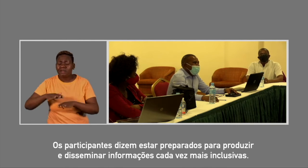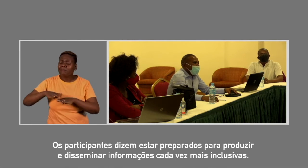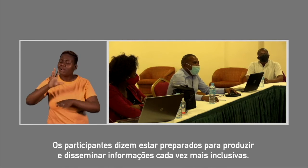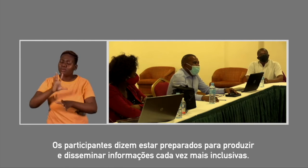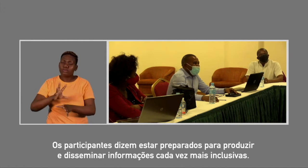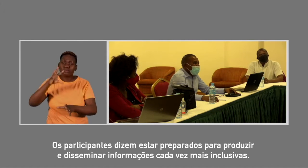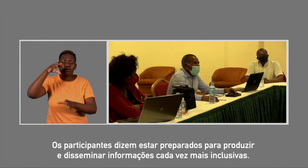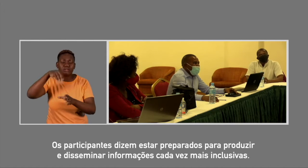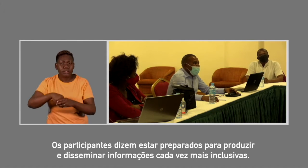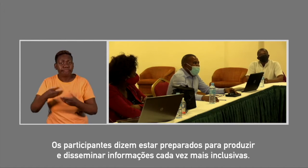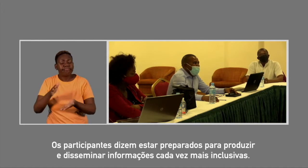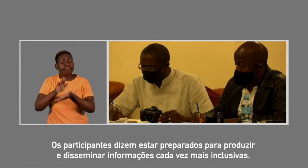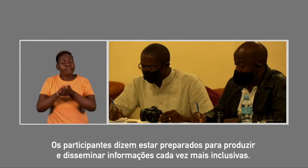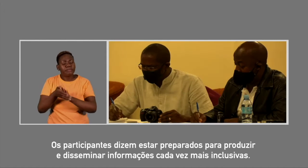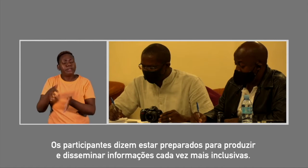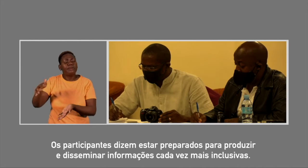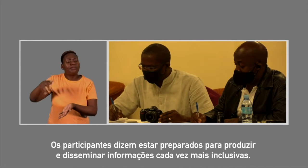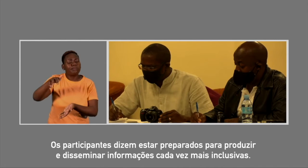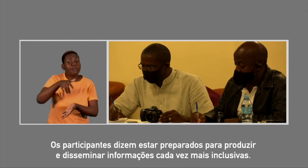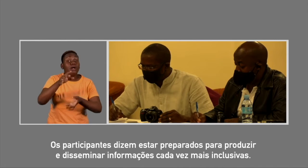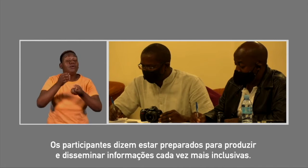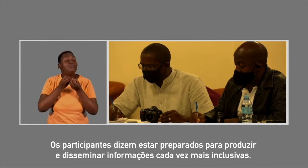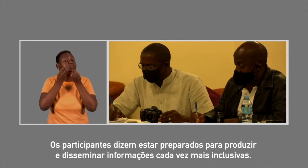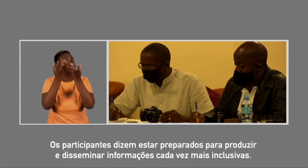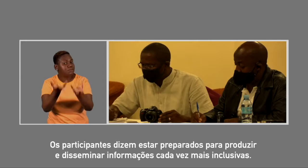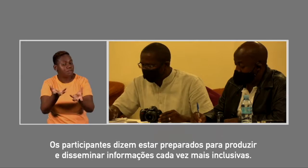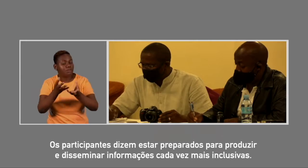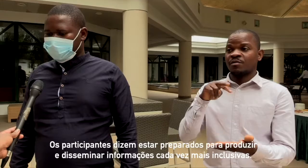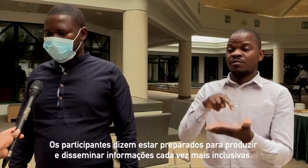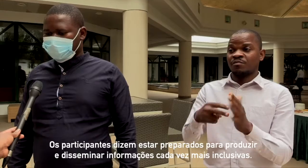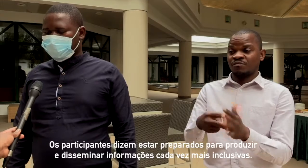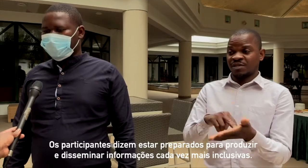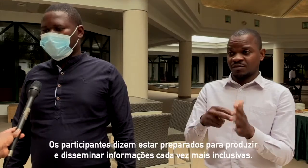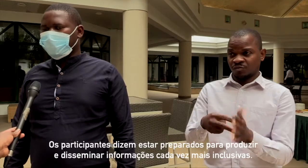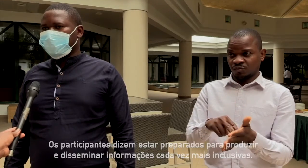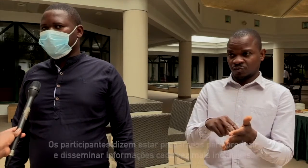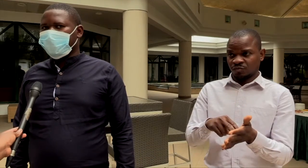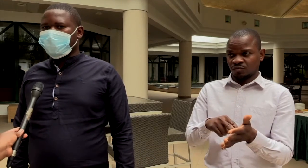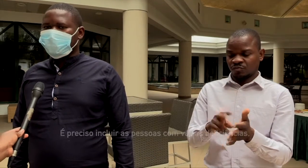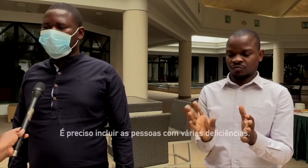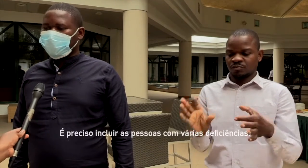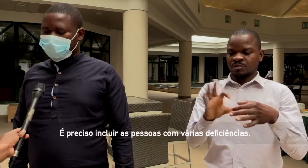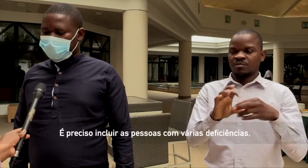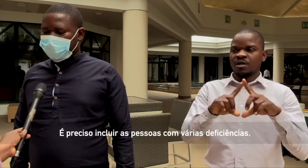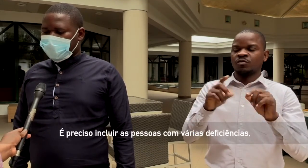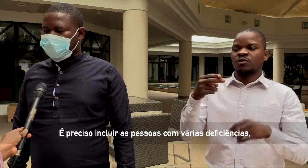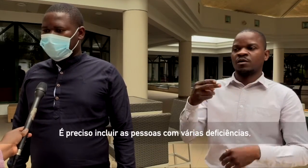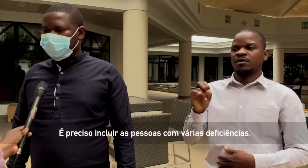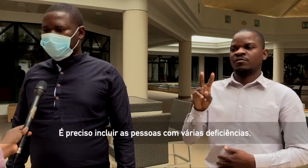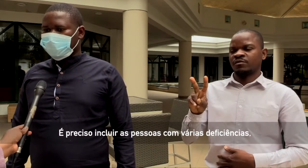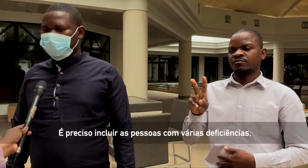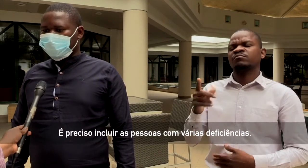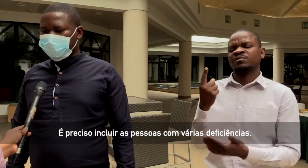dizem estar preparados para produzir e disseminar informações cada vez mais inclusivas. É preciso incorporar